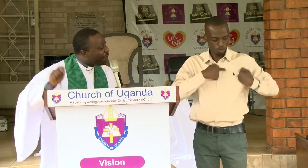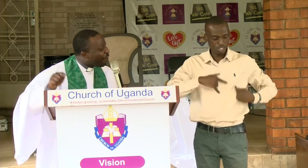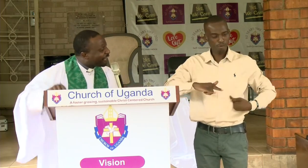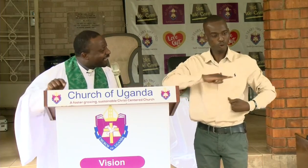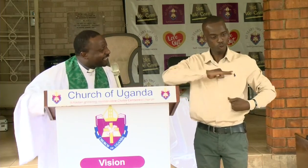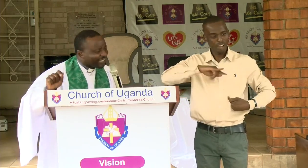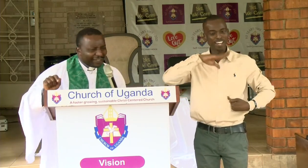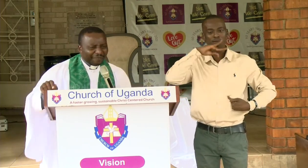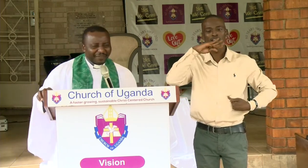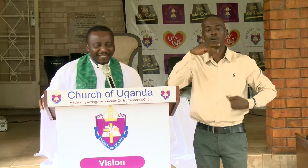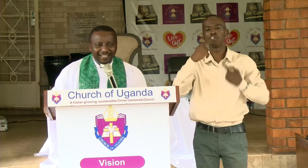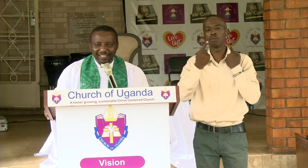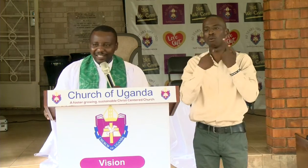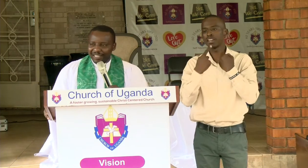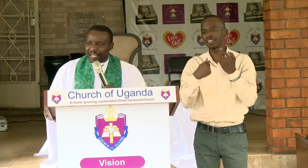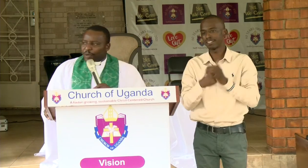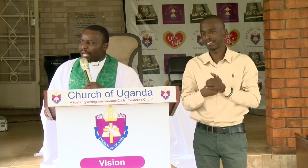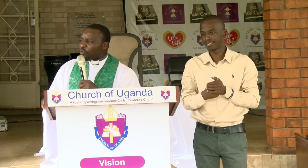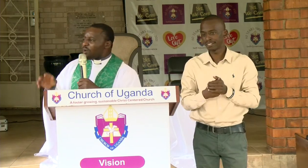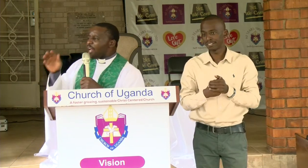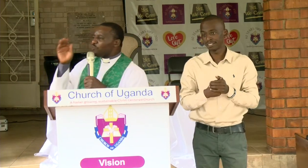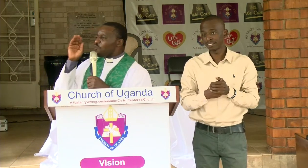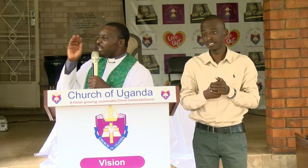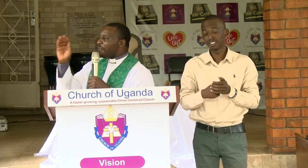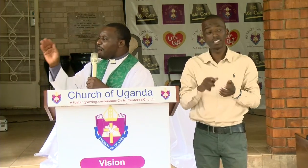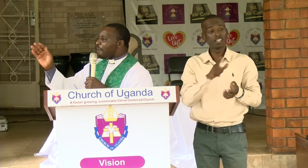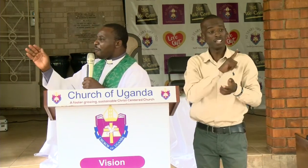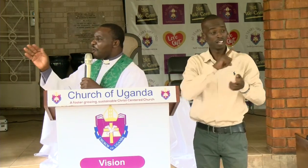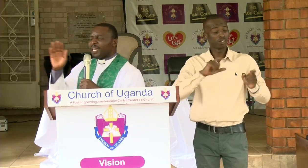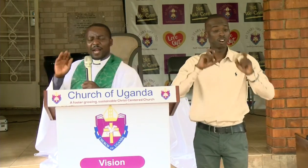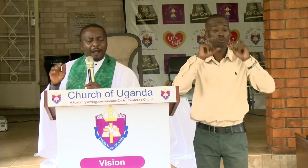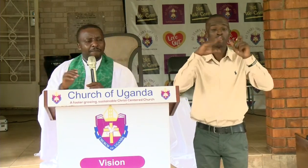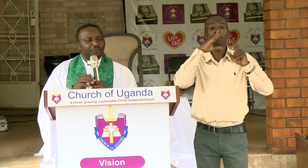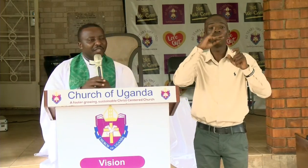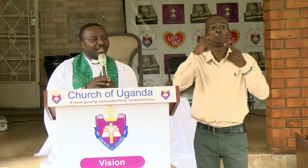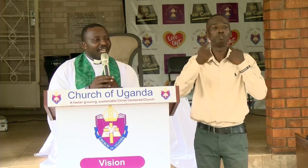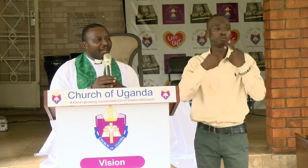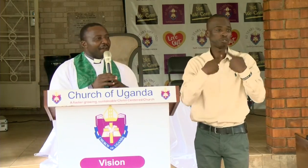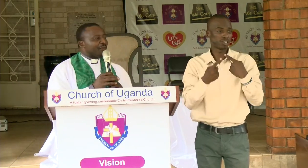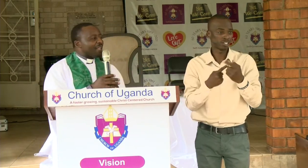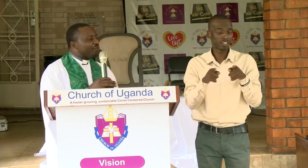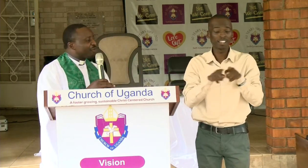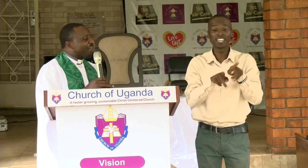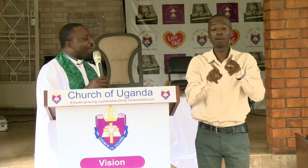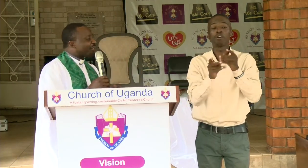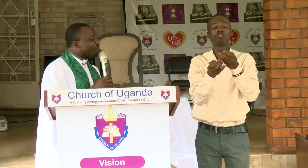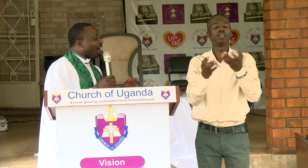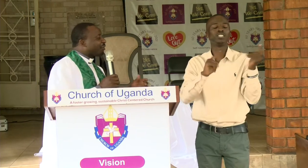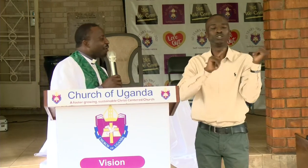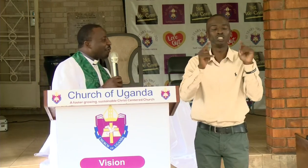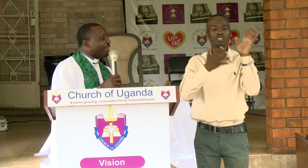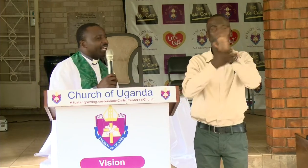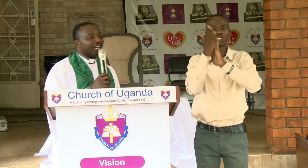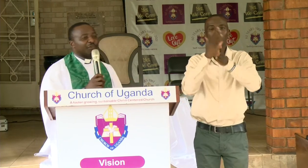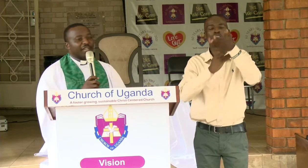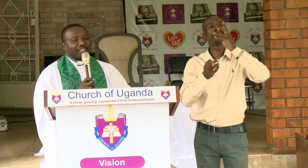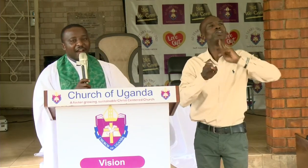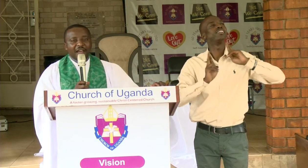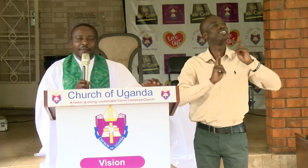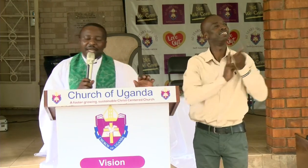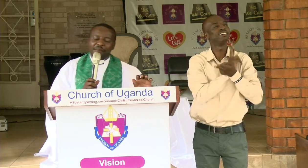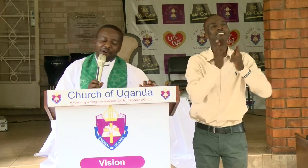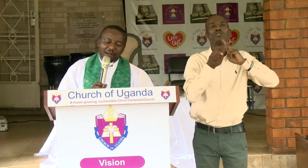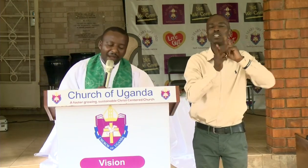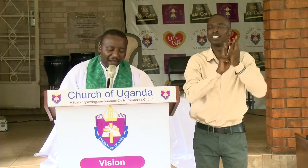n'ebigambo byebogedde Katonda atunuulira ebigambo byebogera era abantu banyo tujja maaso ga Katonda n'okwenenya ne